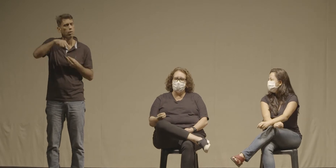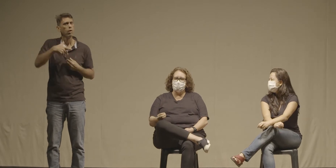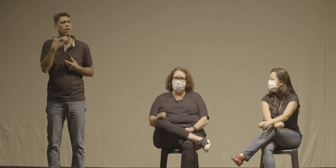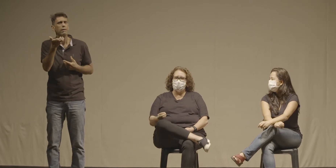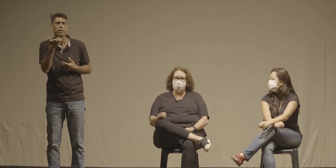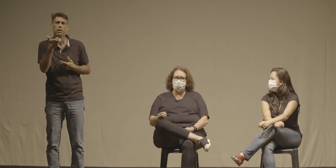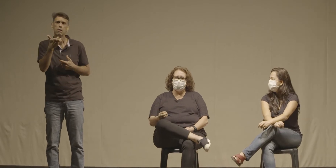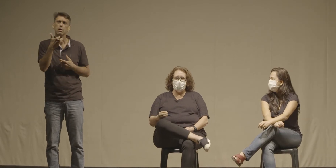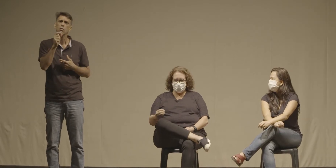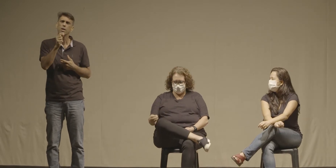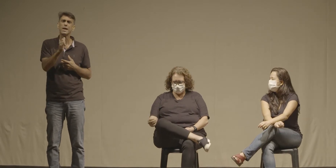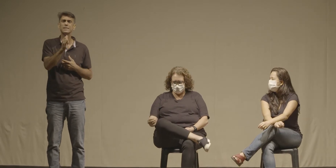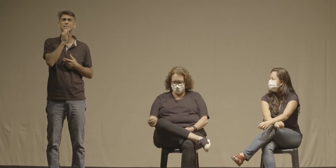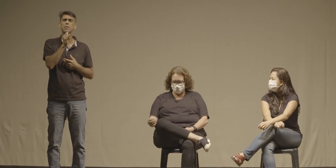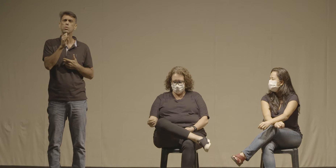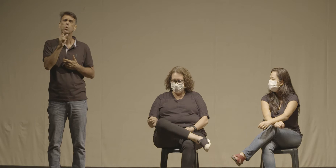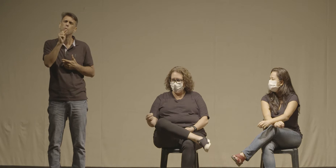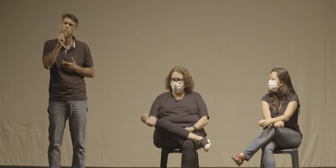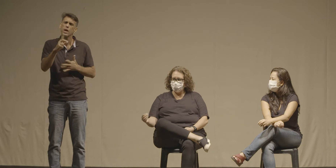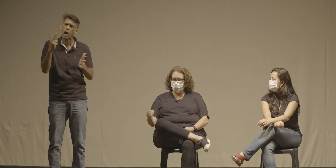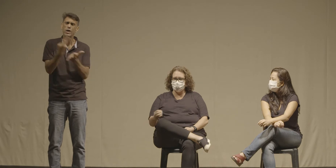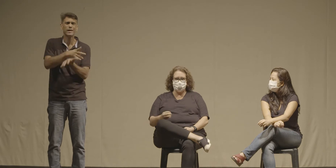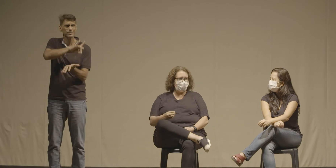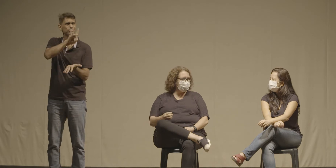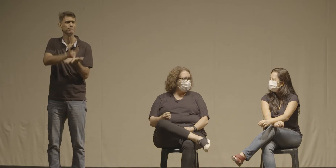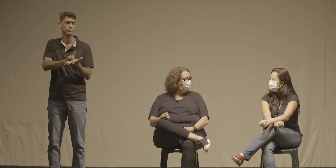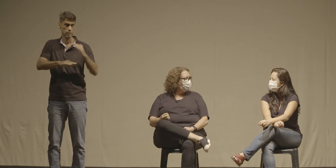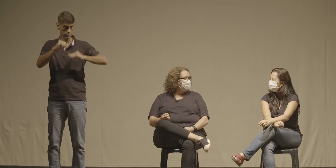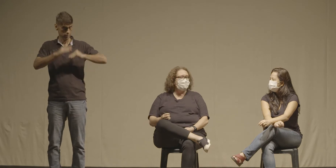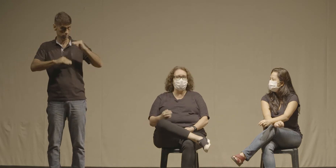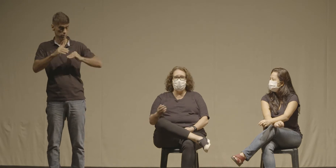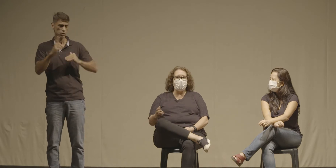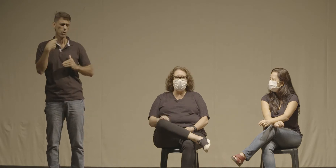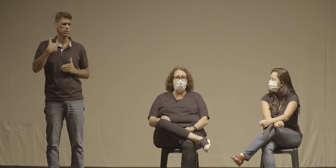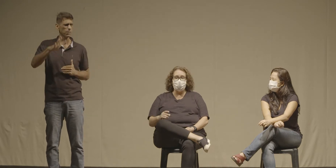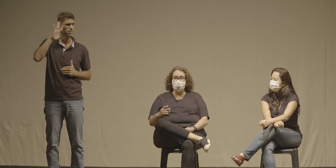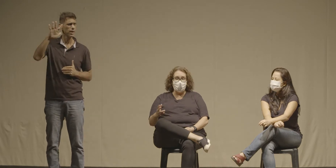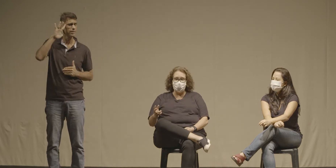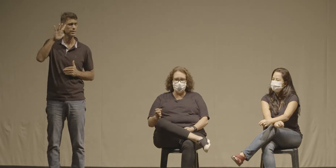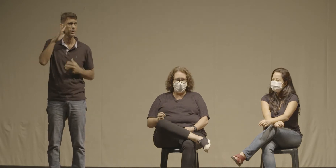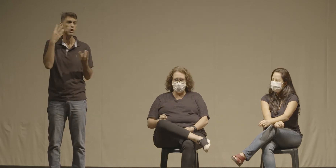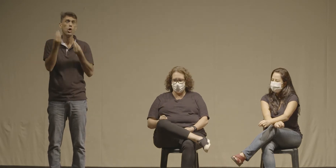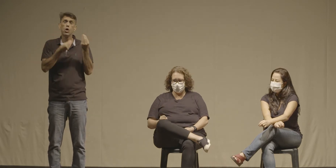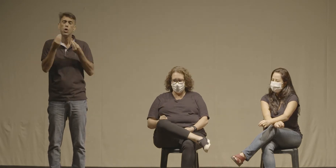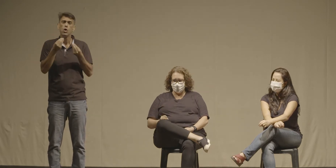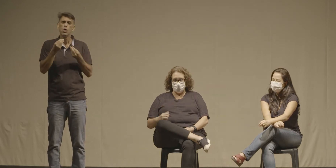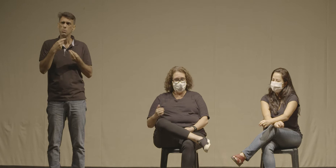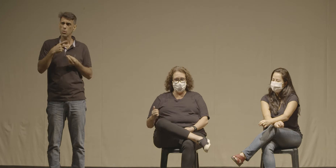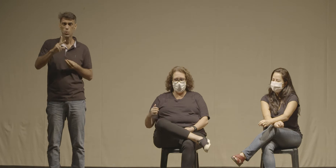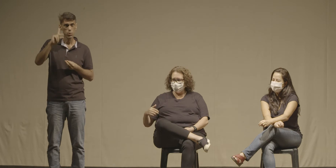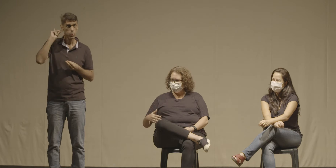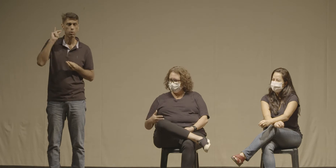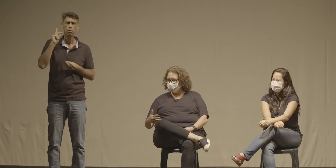exemplificar, dar na prática. E o que a gente pensou? Vamos olhar comerciais de época,